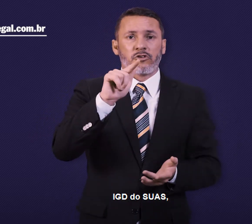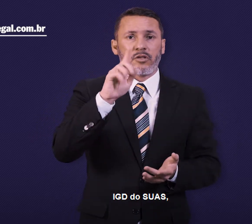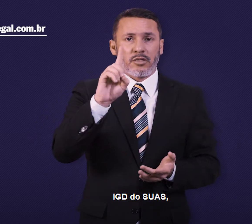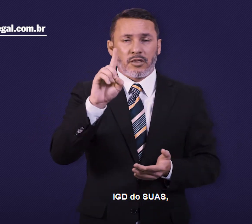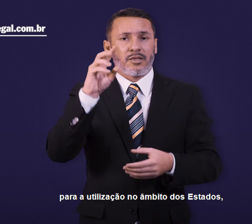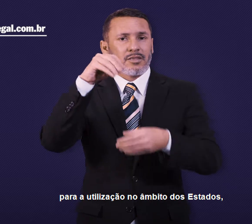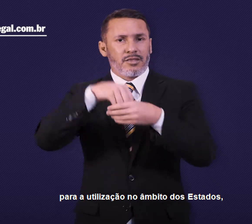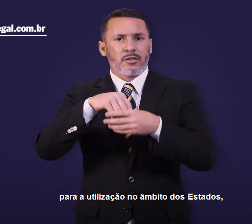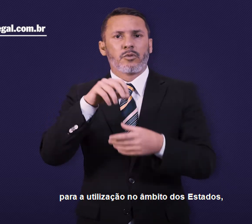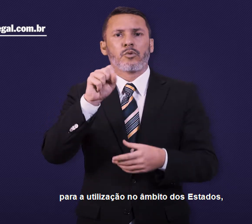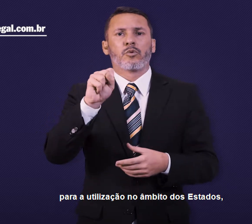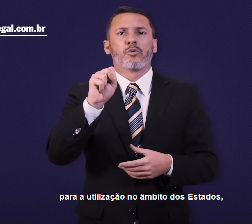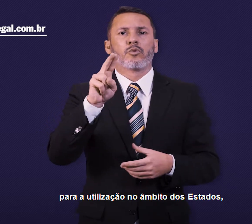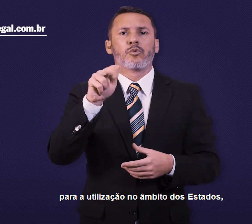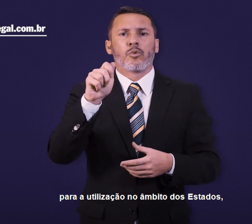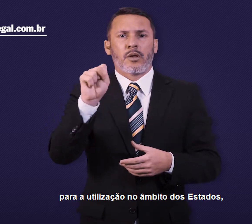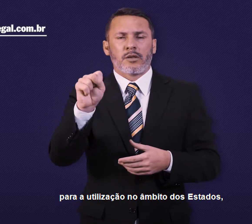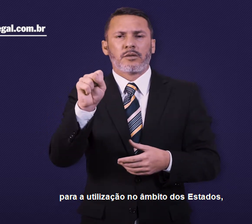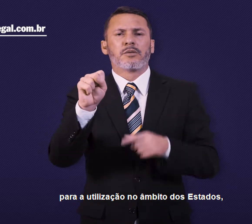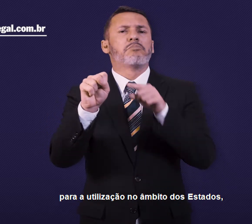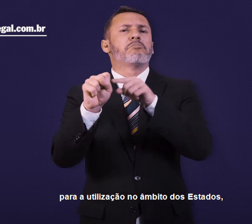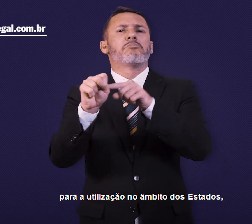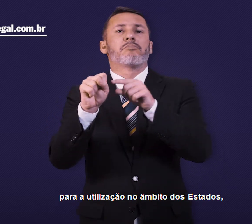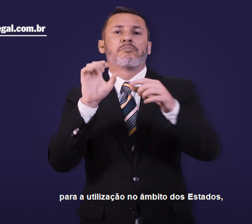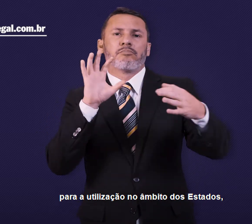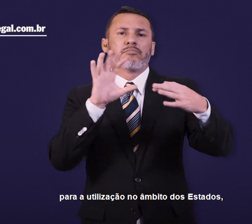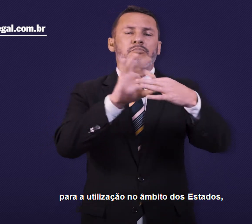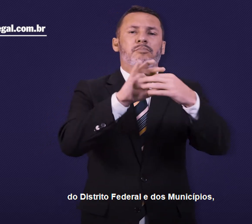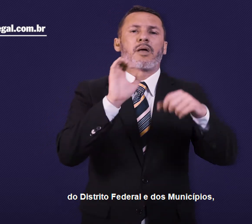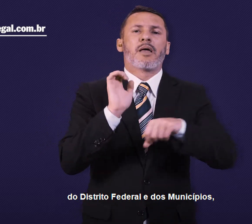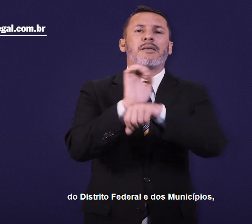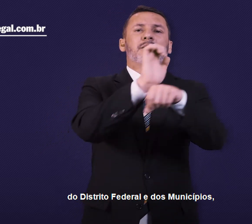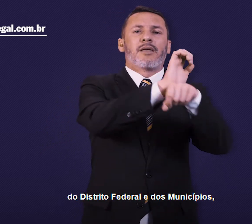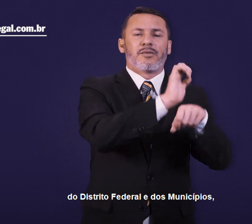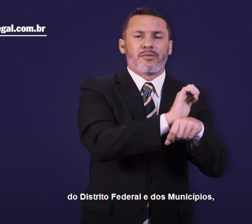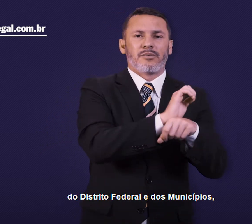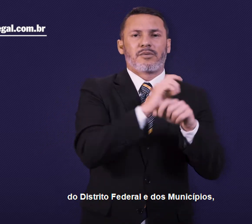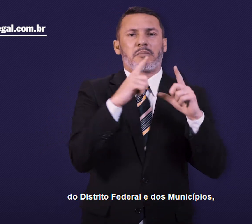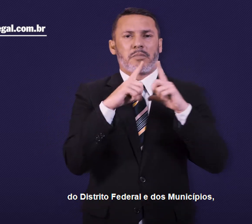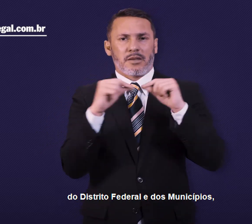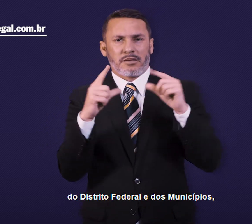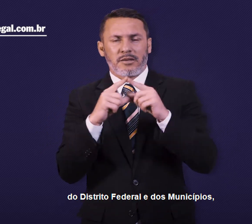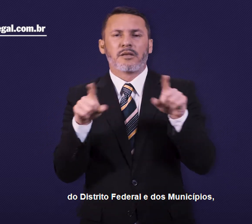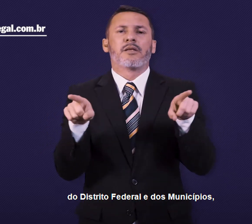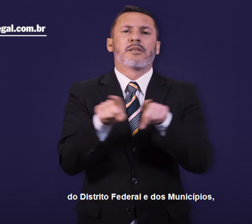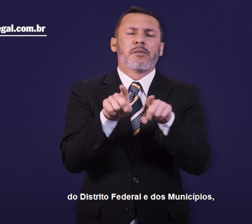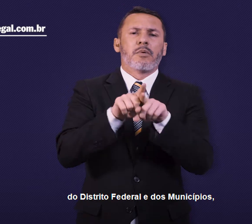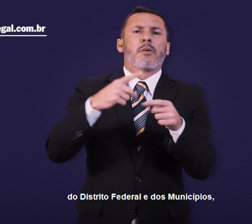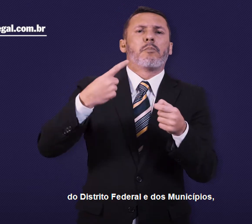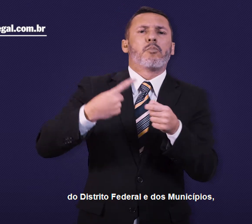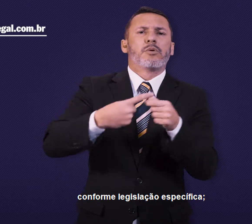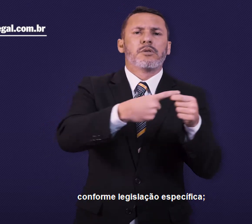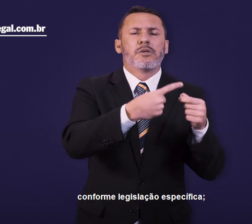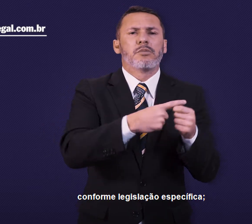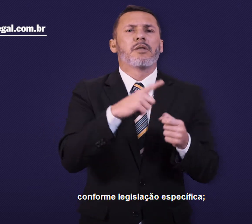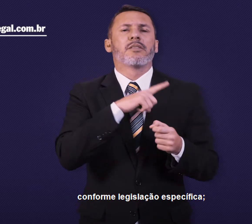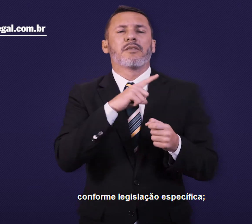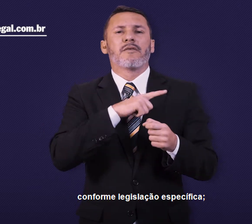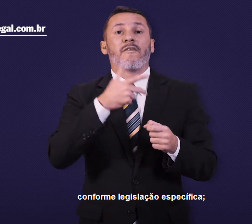SUAS, para a utilização no âmbito dos estados, do Distrito Federal e dos municípios, conforme